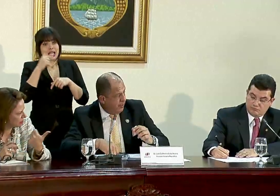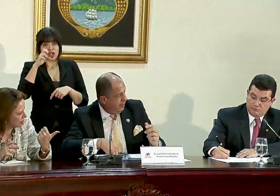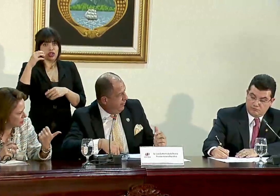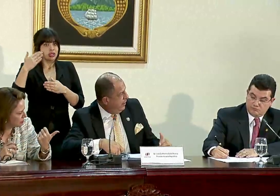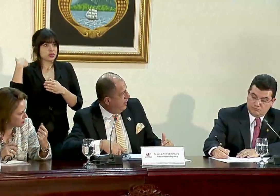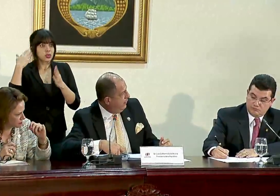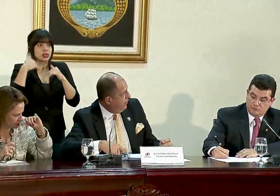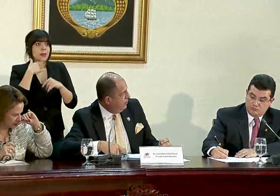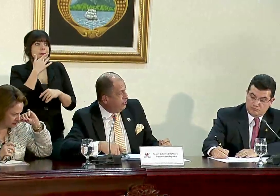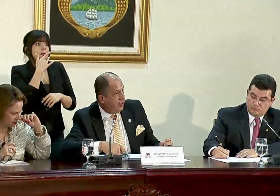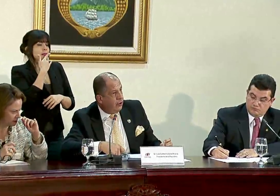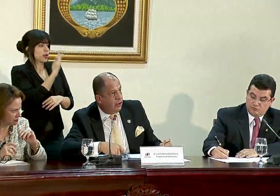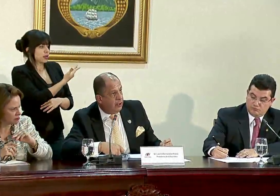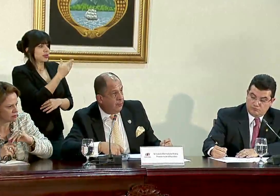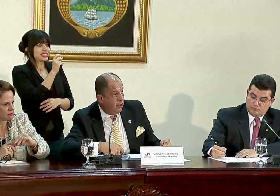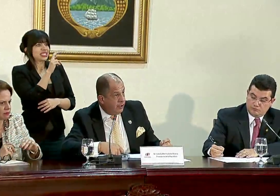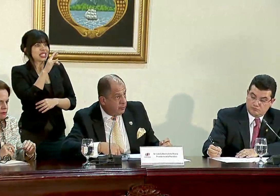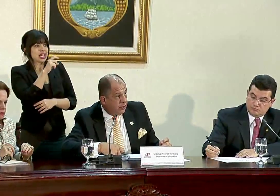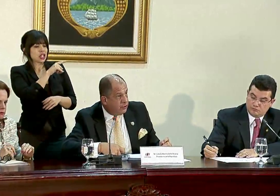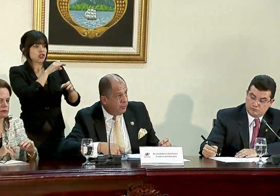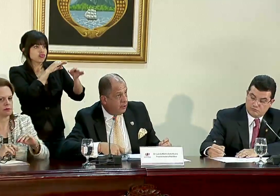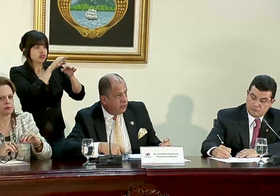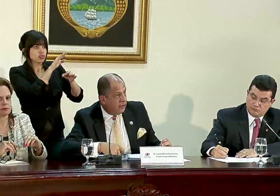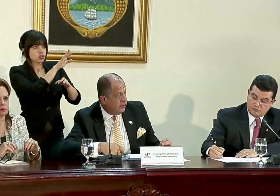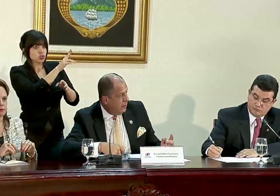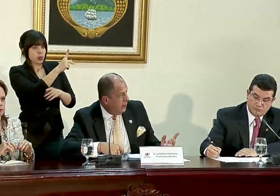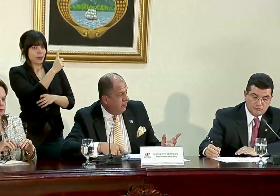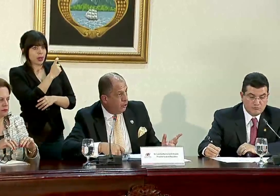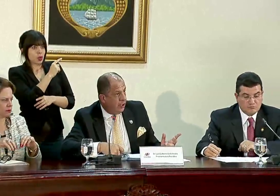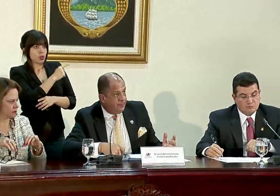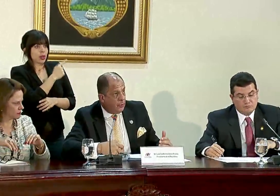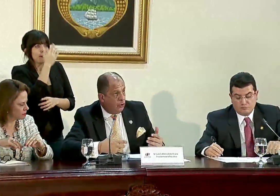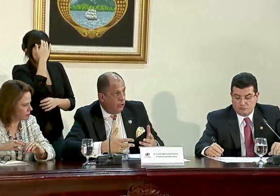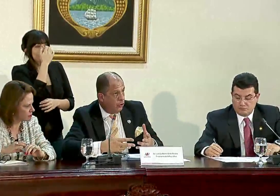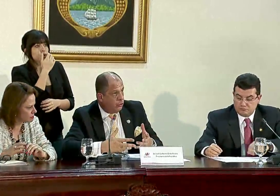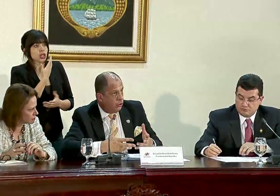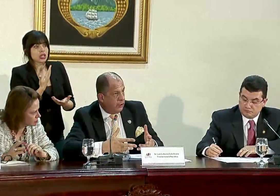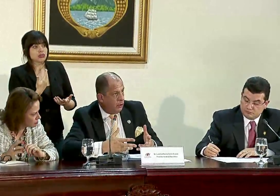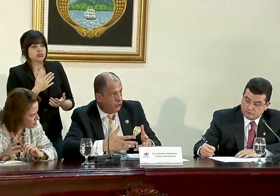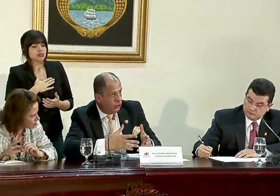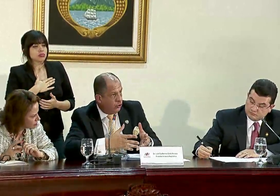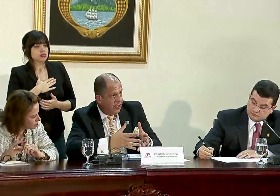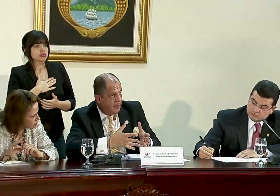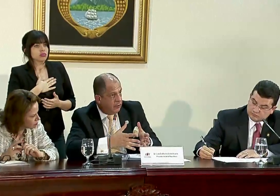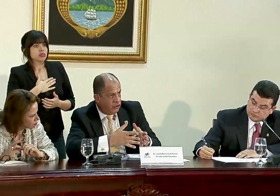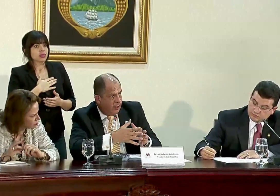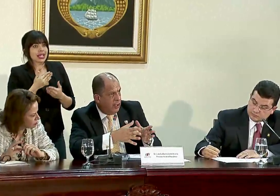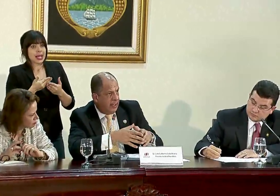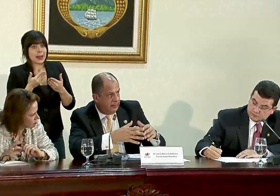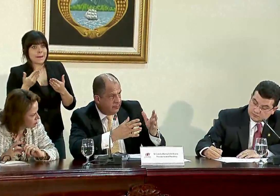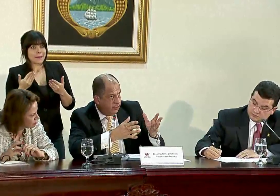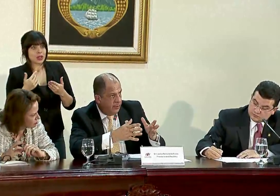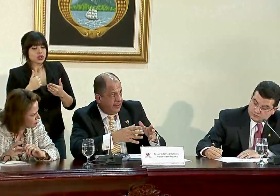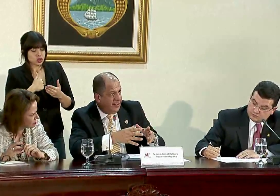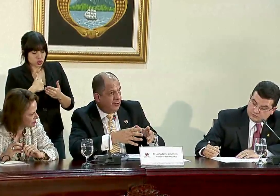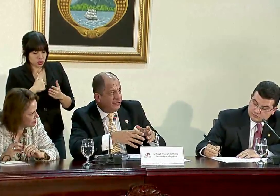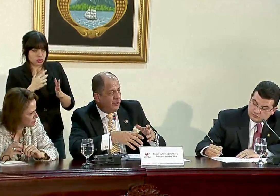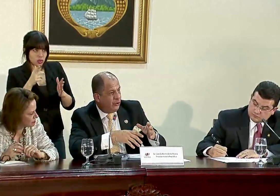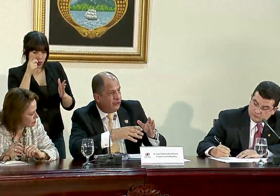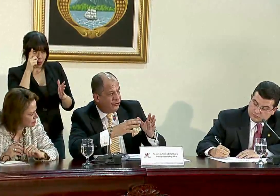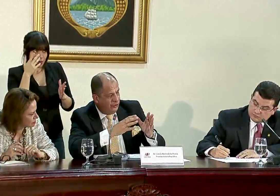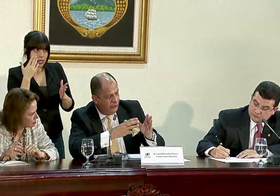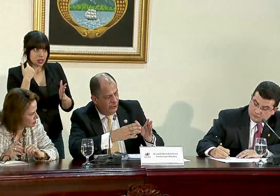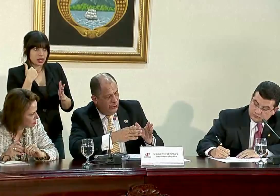tanto más bien preferiría que fuera don Sergio el que pueda responder su pregunta porque los elementos tengo la obviamente